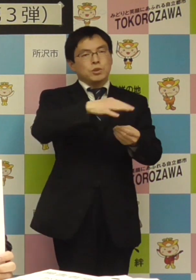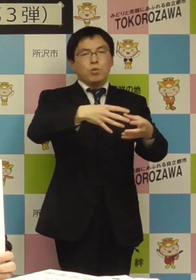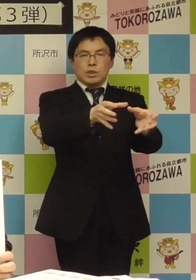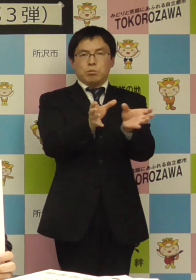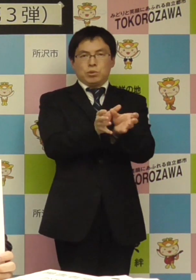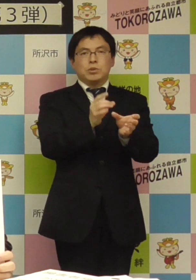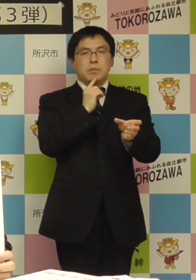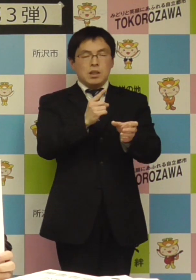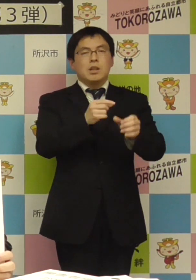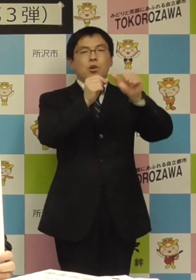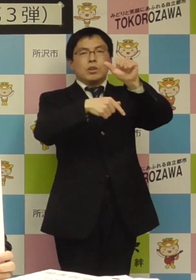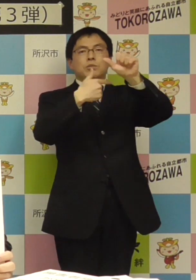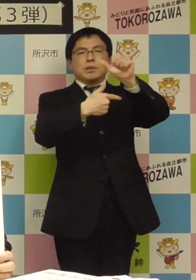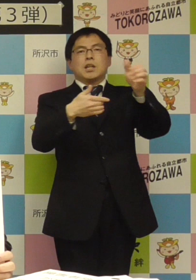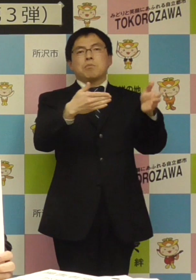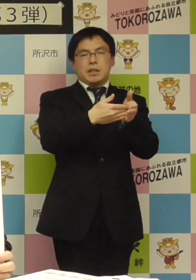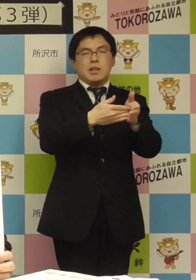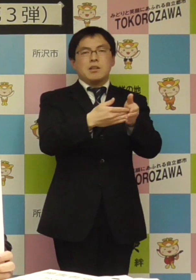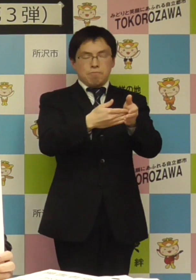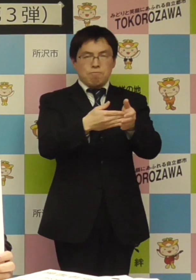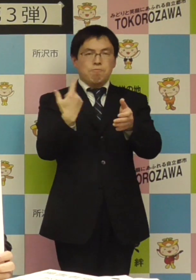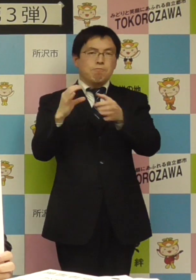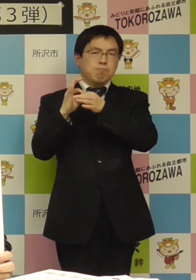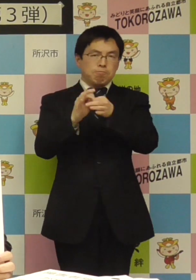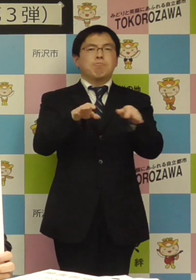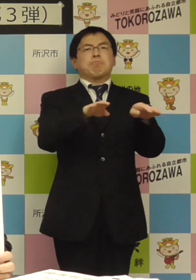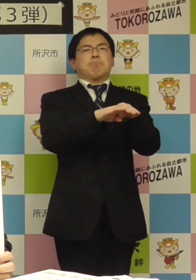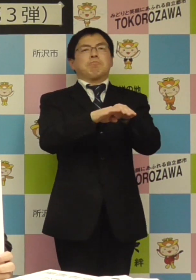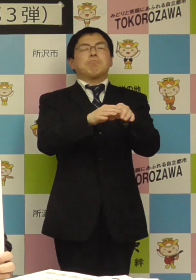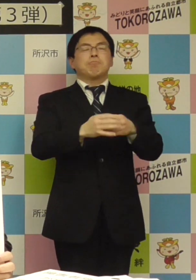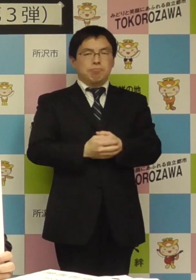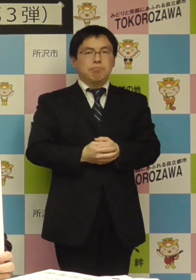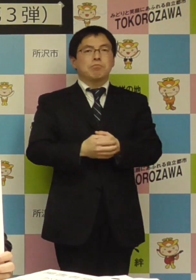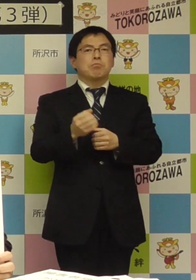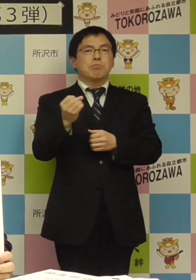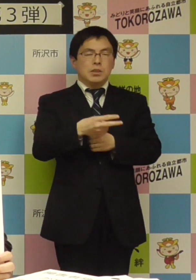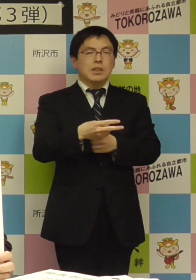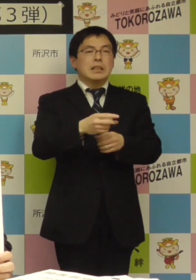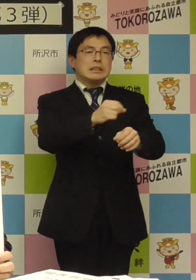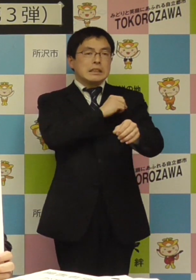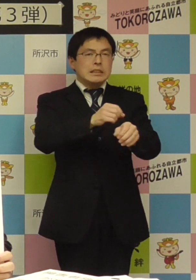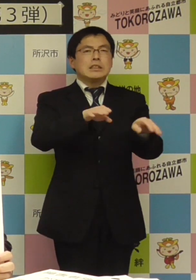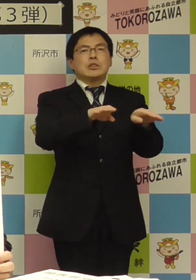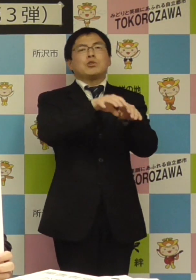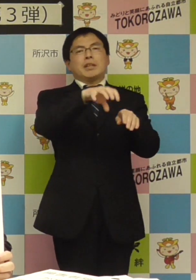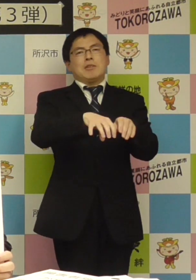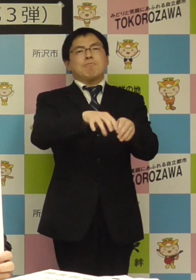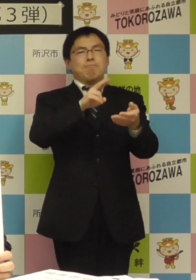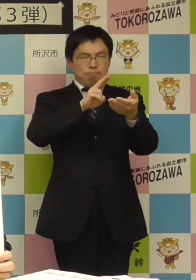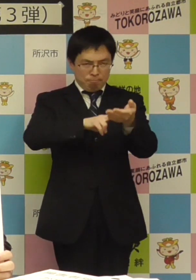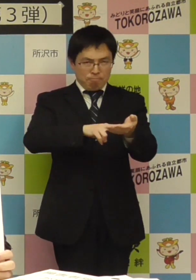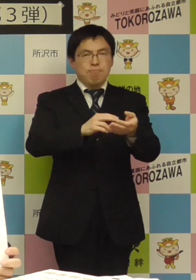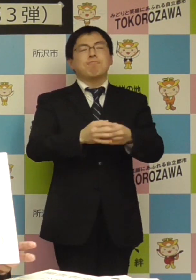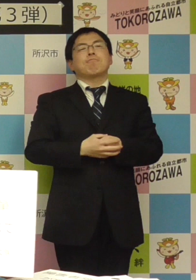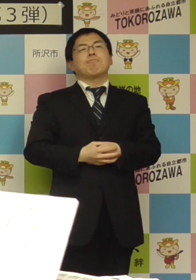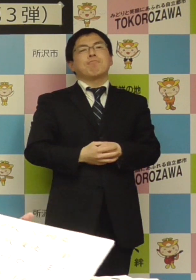は、5月6日まで引き続き休業、また臨時休園といたします。